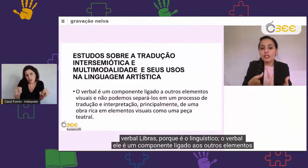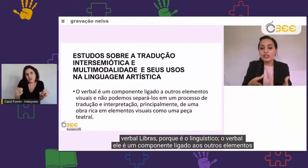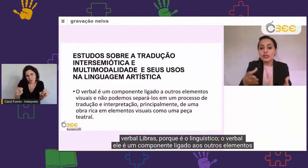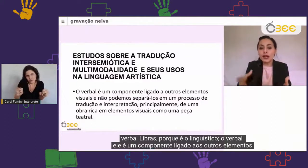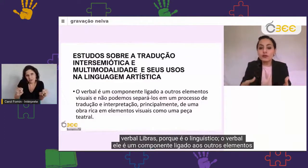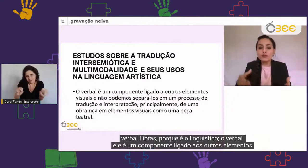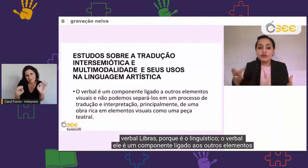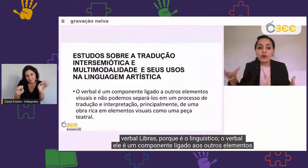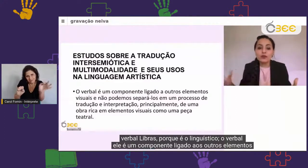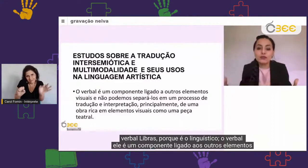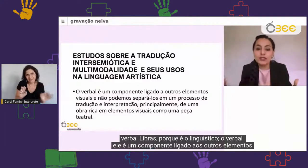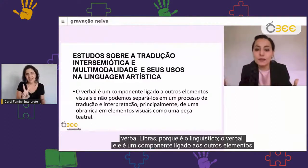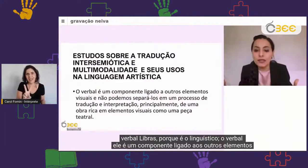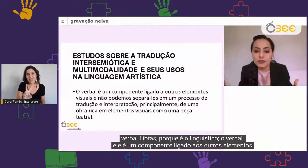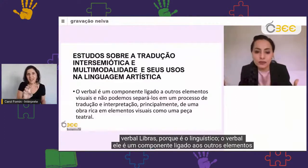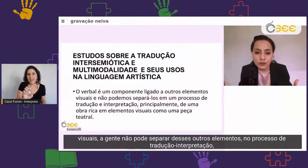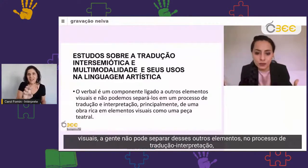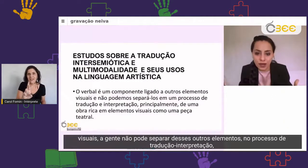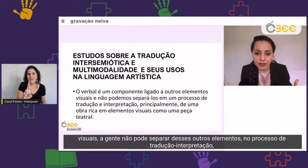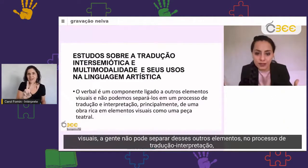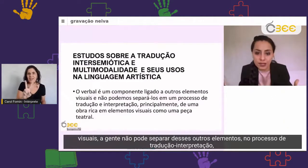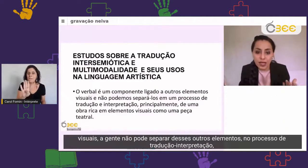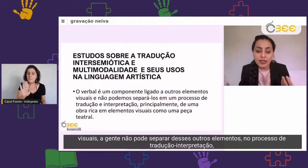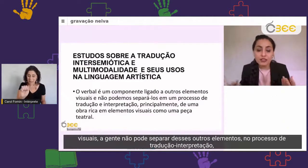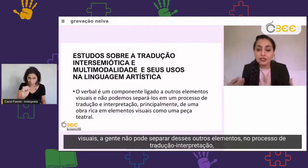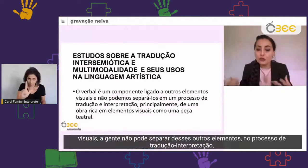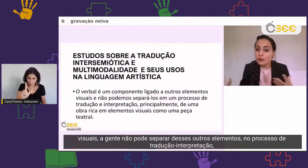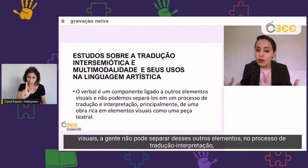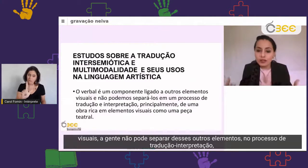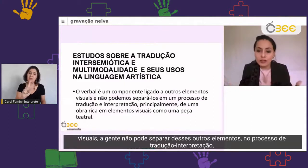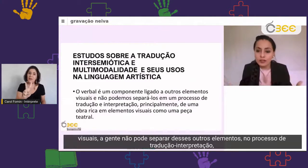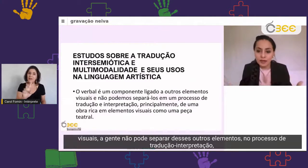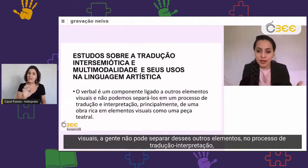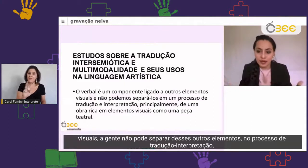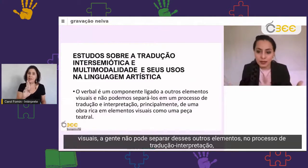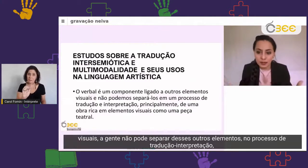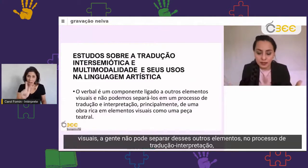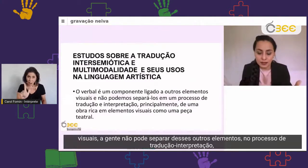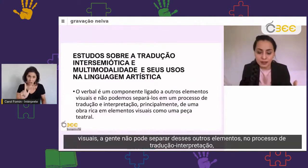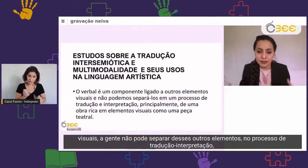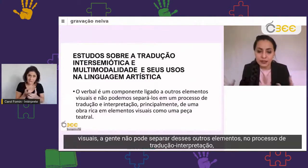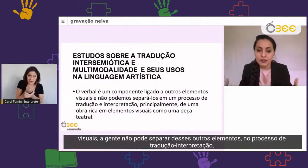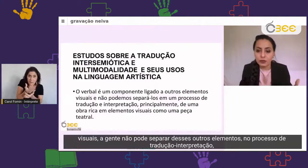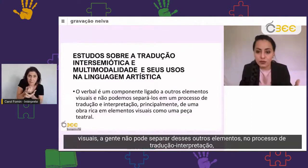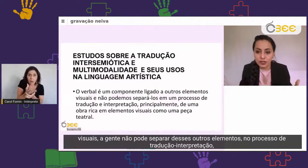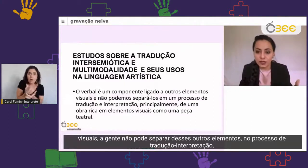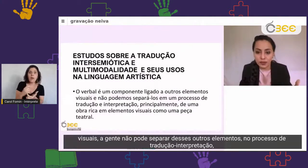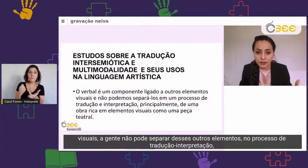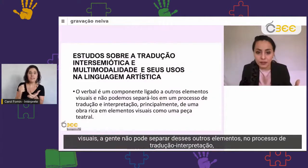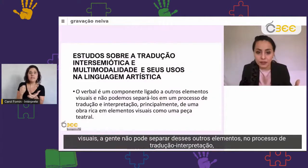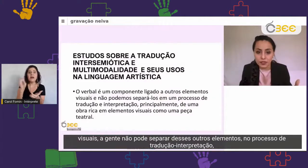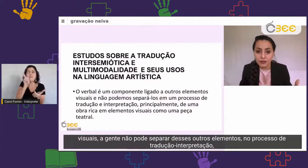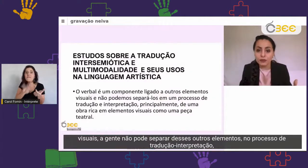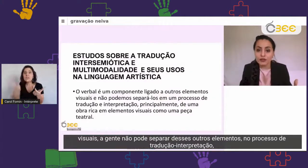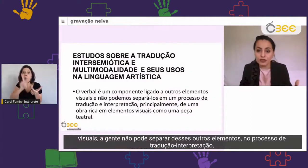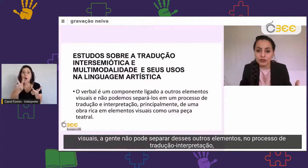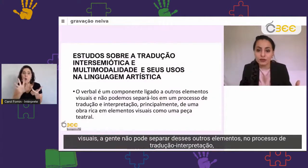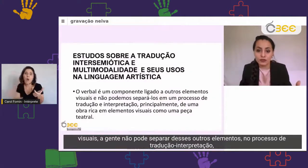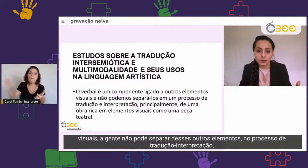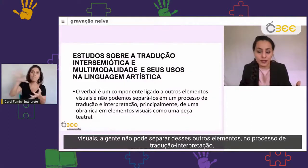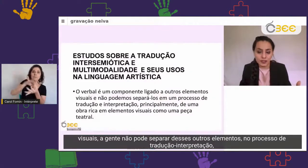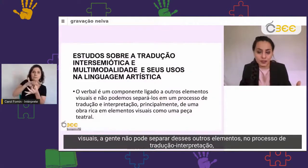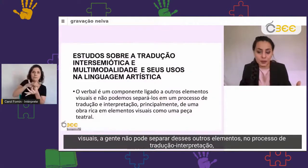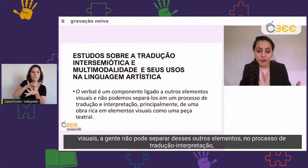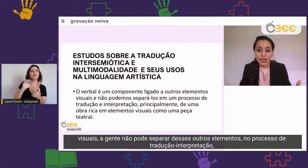é um componente ligado aos outros elementos visuais. E a gente não pode separar desses outros elementos, né, no